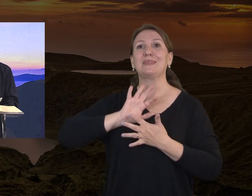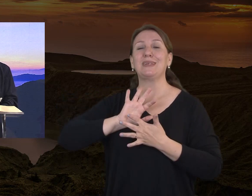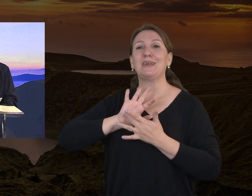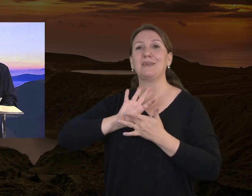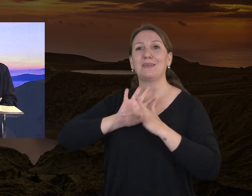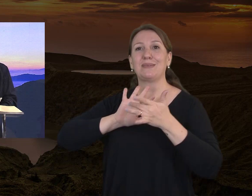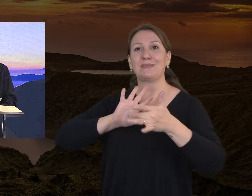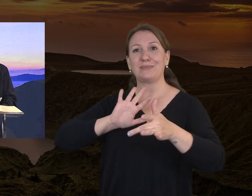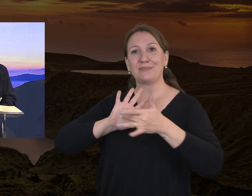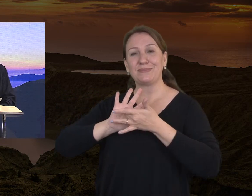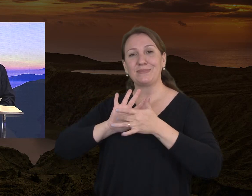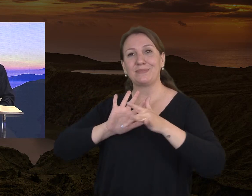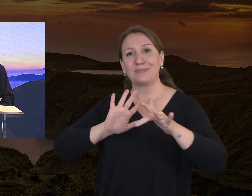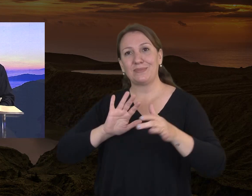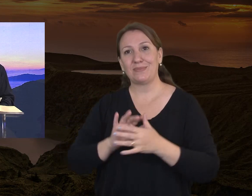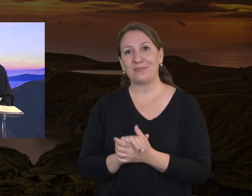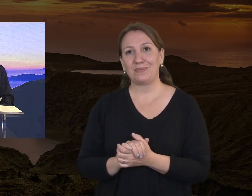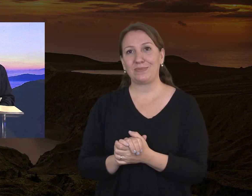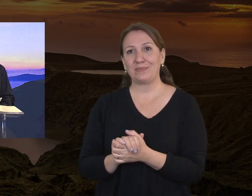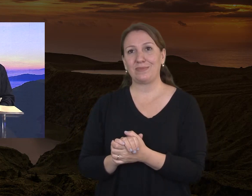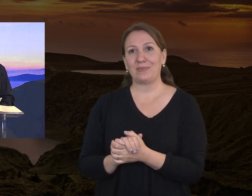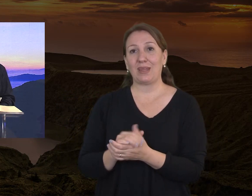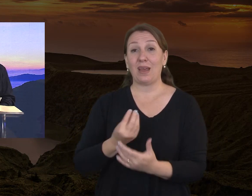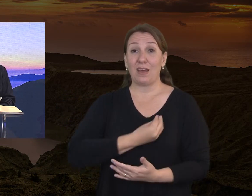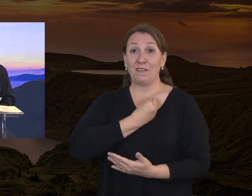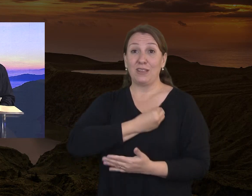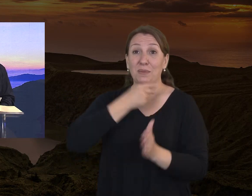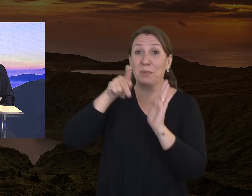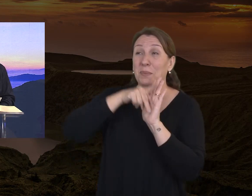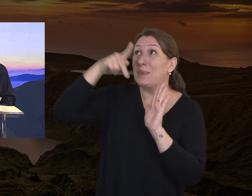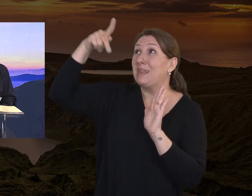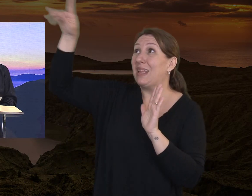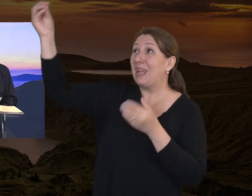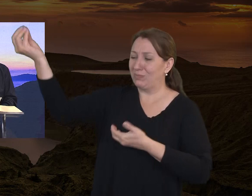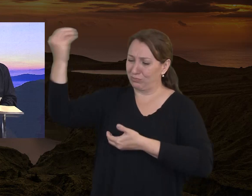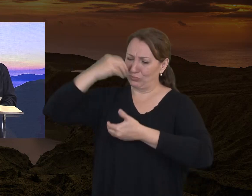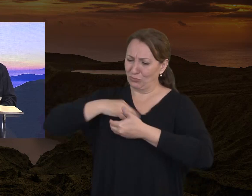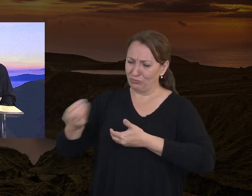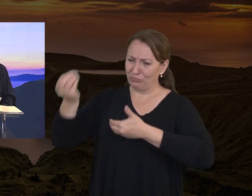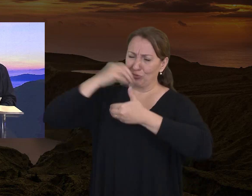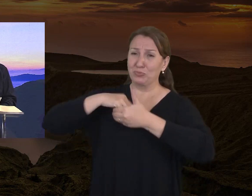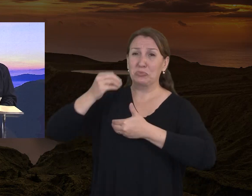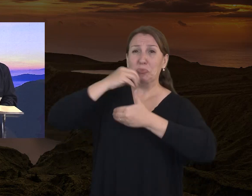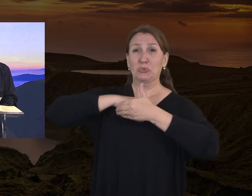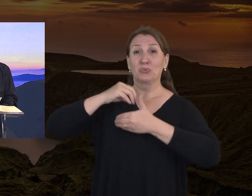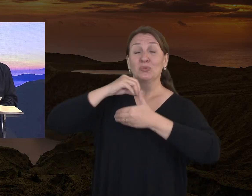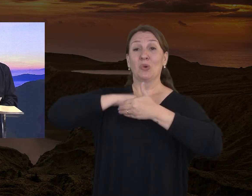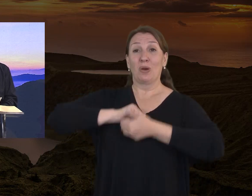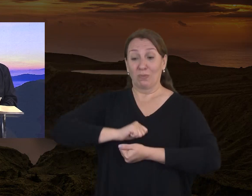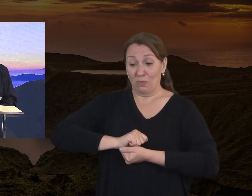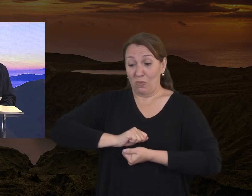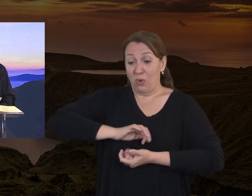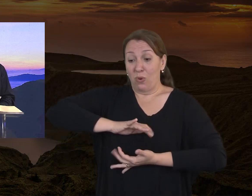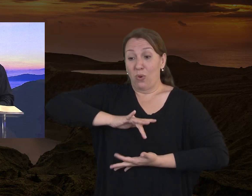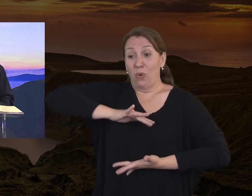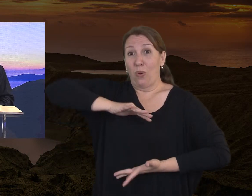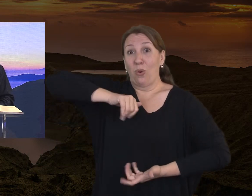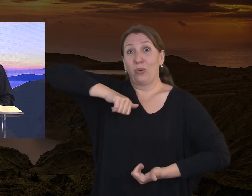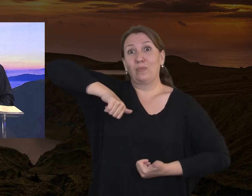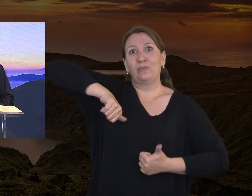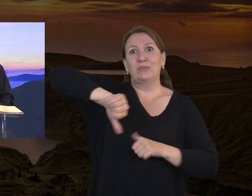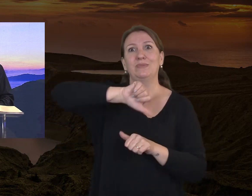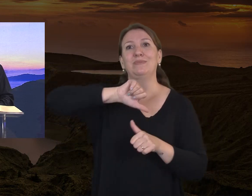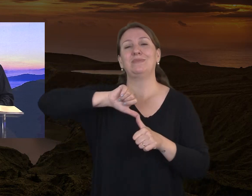Deus, a vida de Deus vai mudar você, a maneira de falar, a maneira de pensar, a maneira de agir. Você vai ser transformado